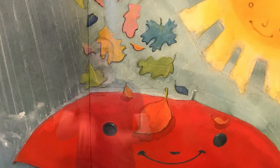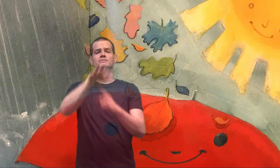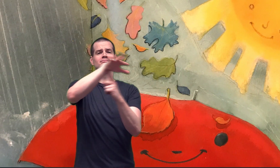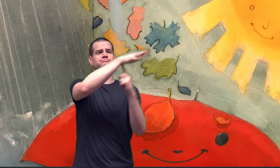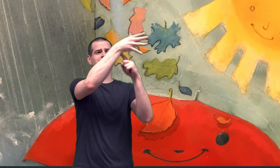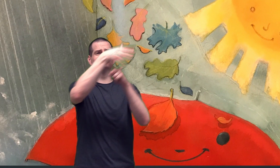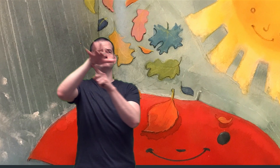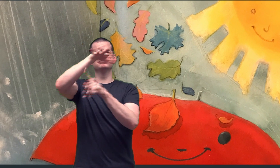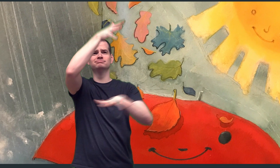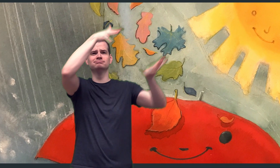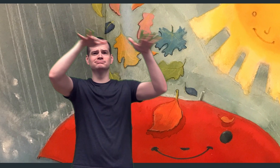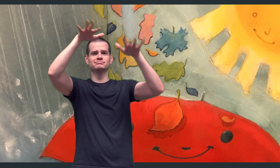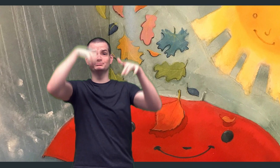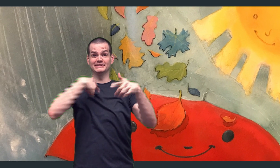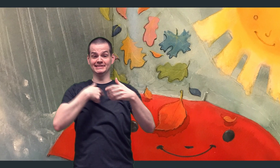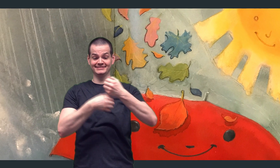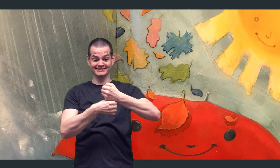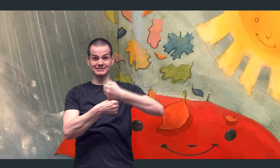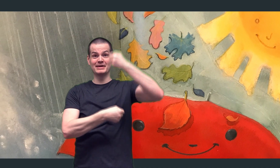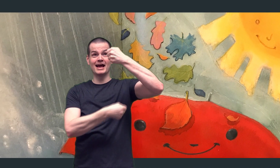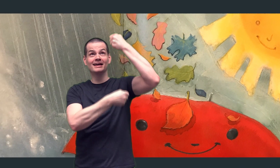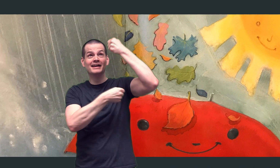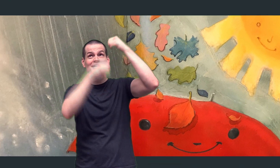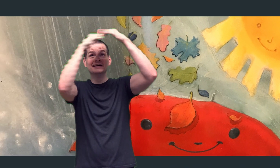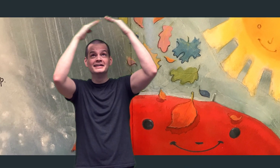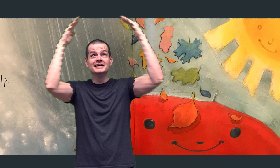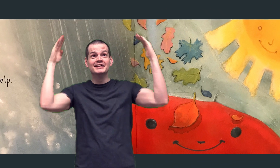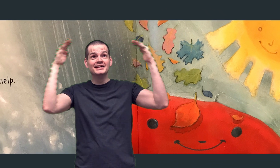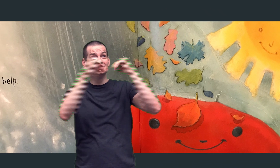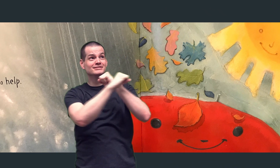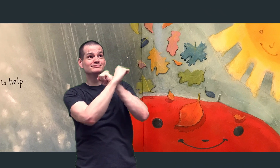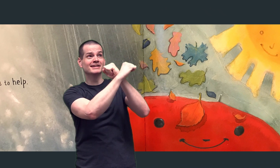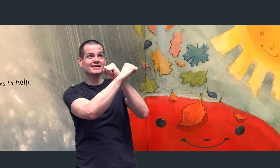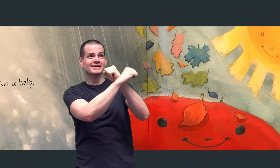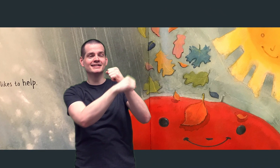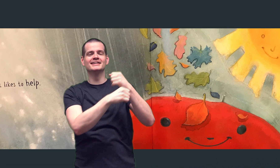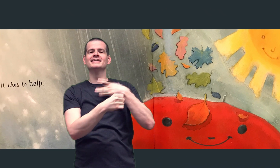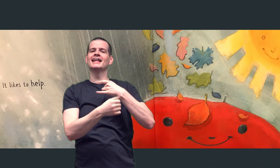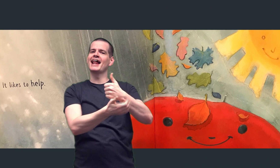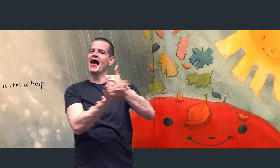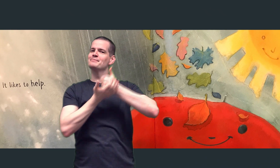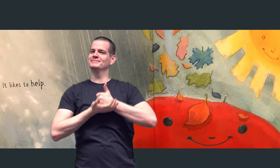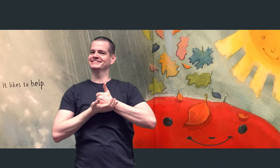Este paraguas le gusta ayudar y proteger.